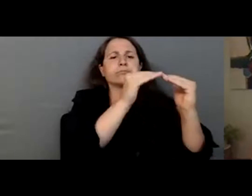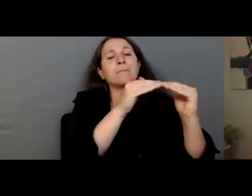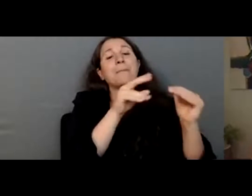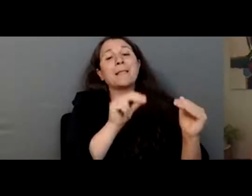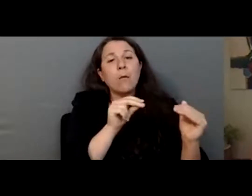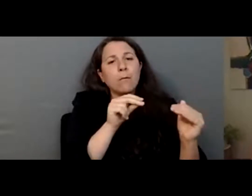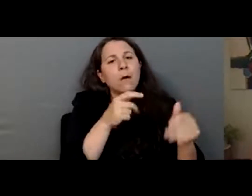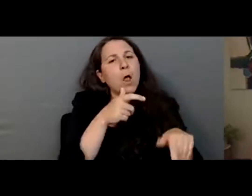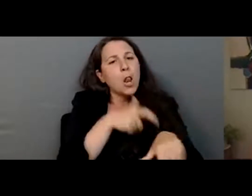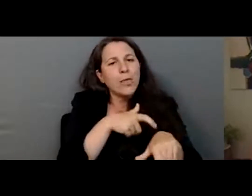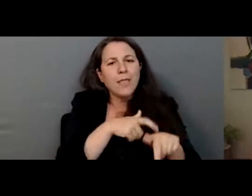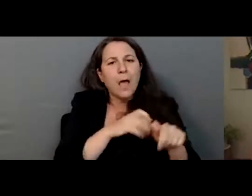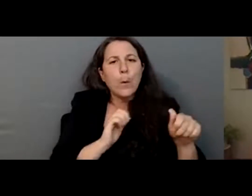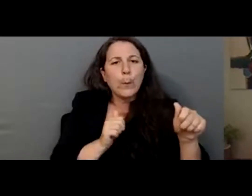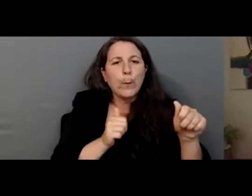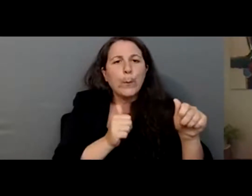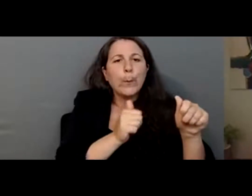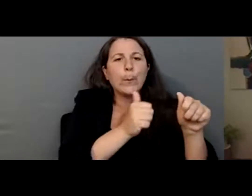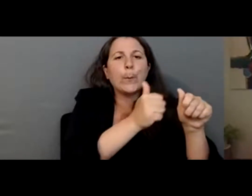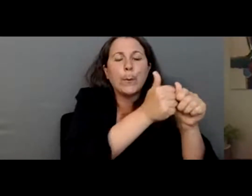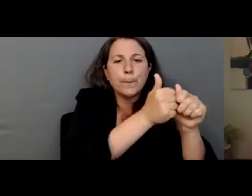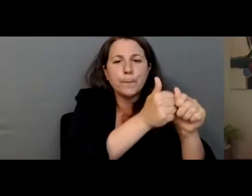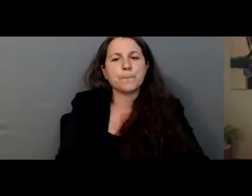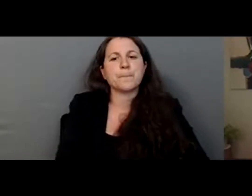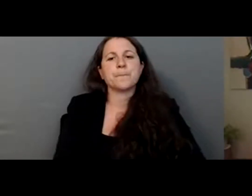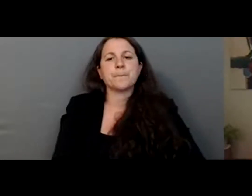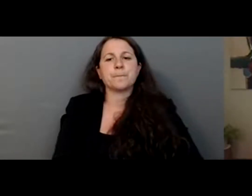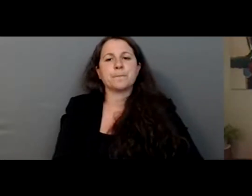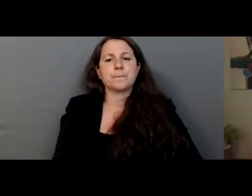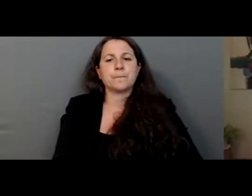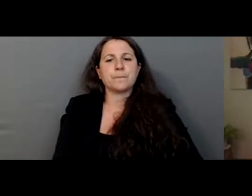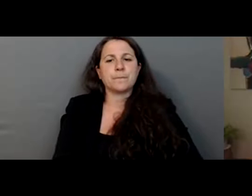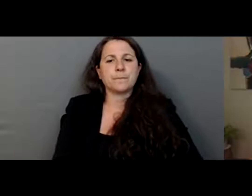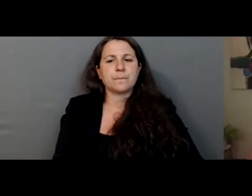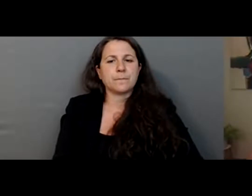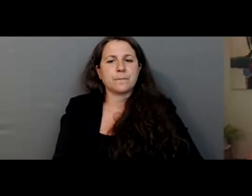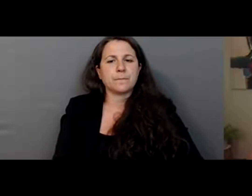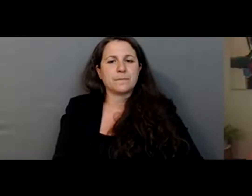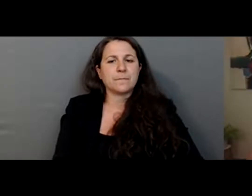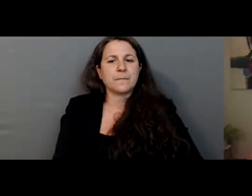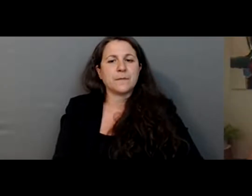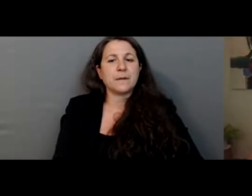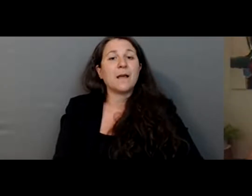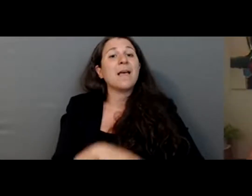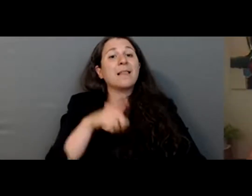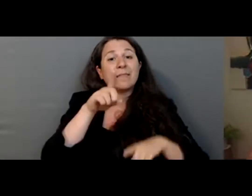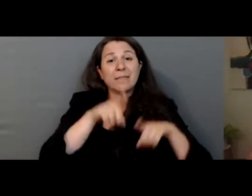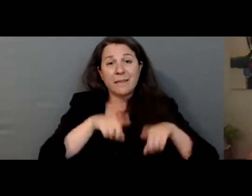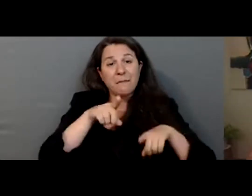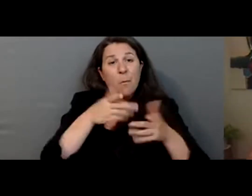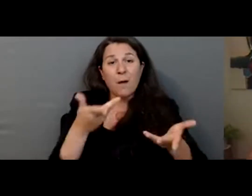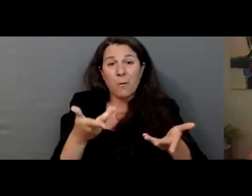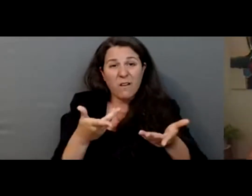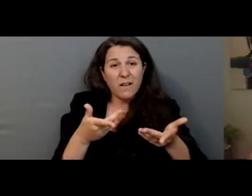également de mentionner que le capacitisme est souvent caché sur une bonne couche de bienveillance.